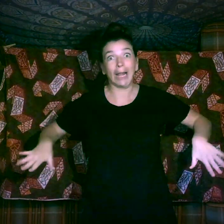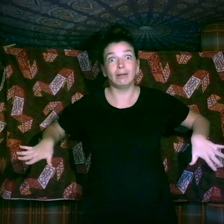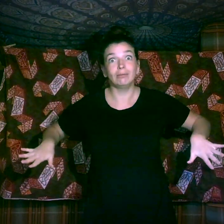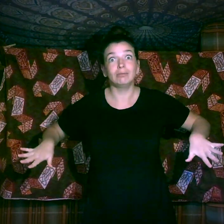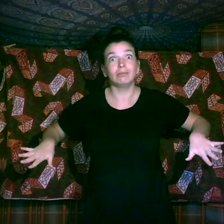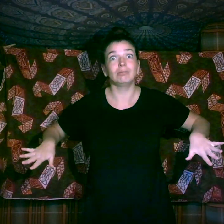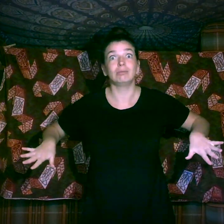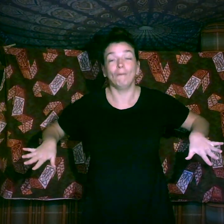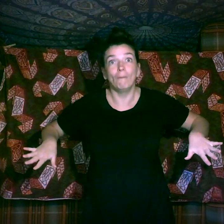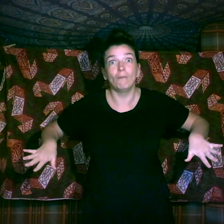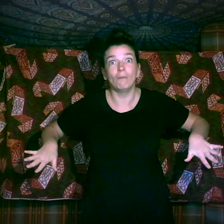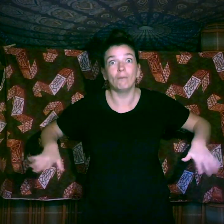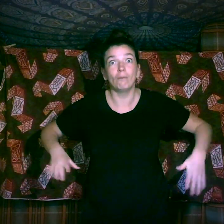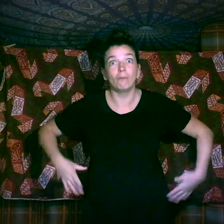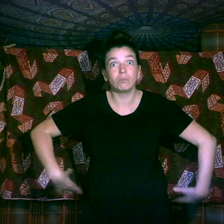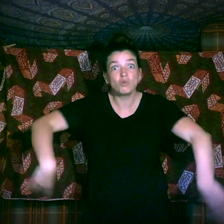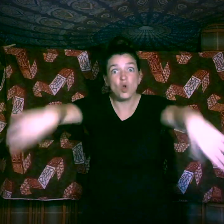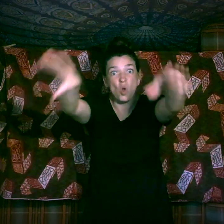Oh, une grotte.